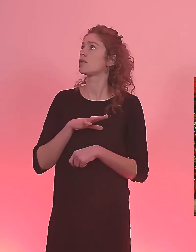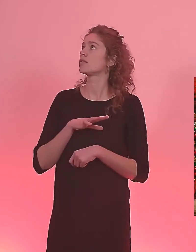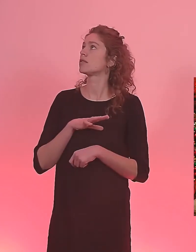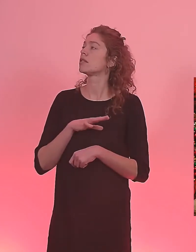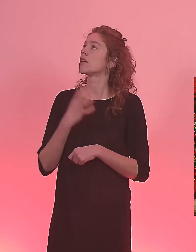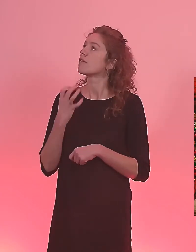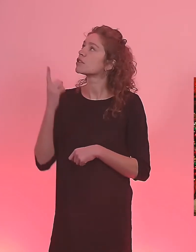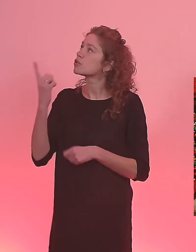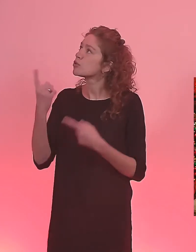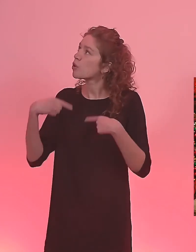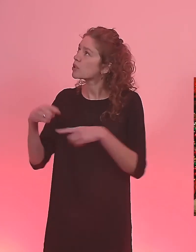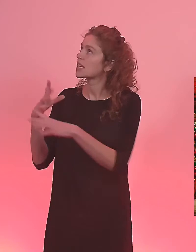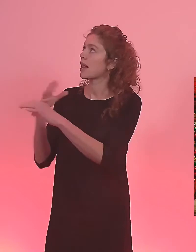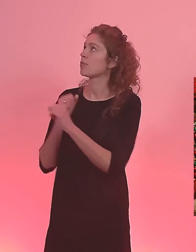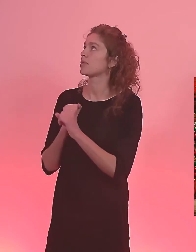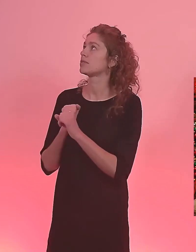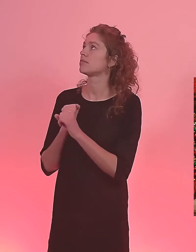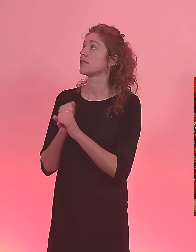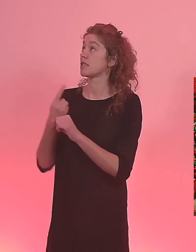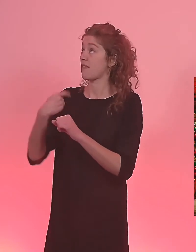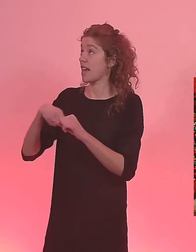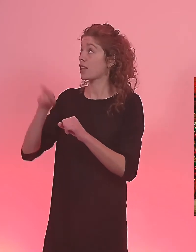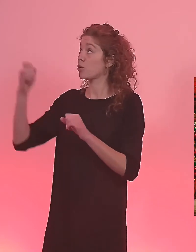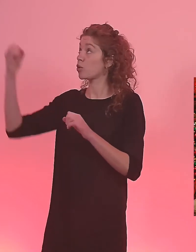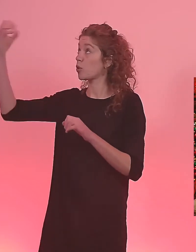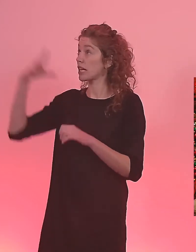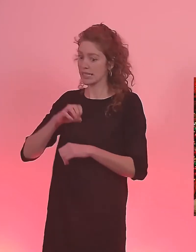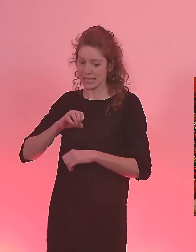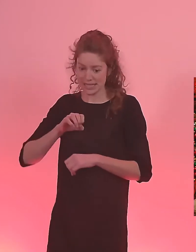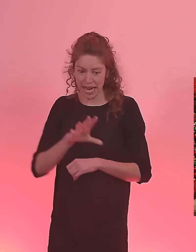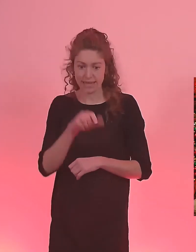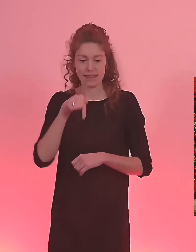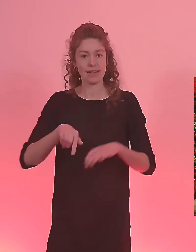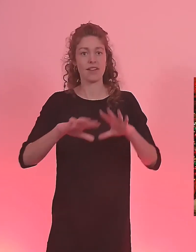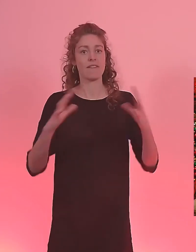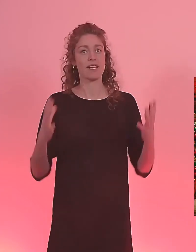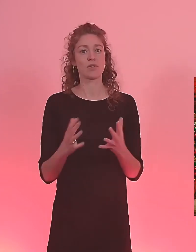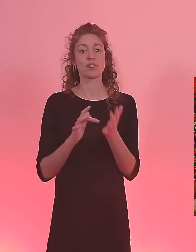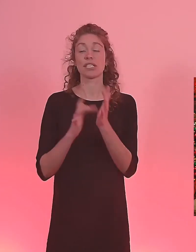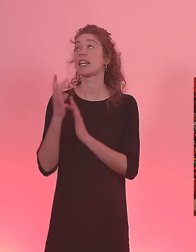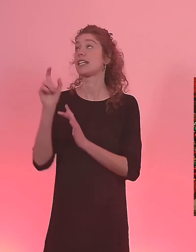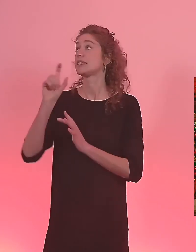uw licht mogen schijnen in deze wereld? In Jezus' naam. Amen.